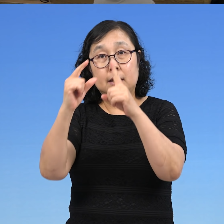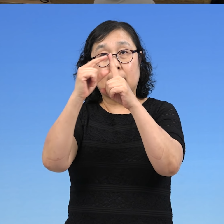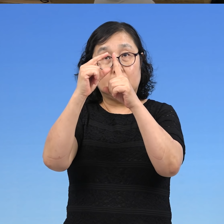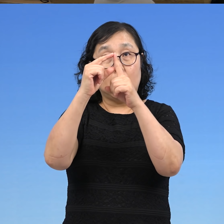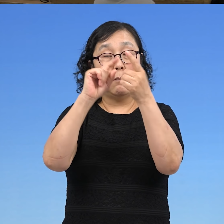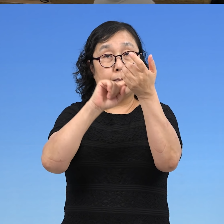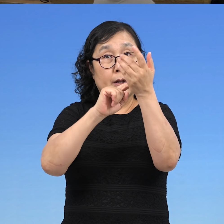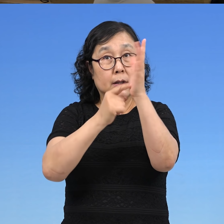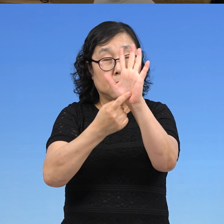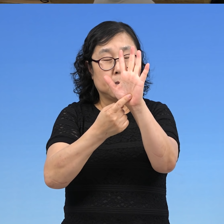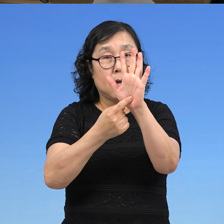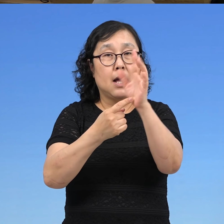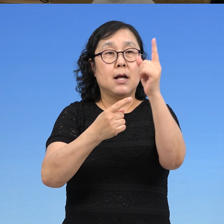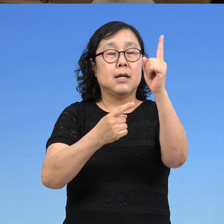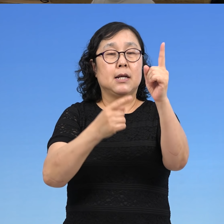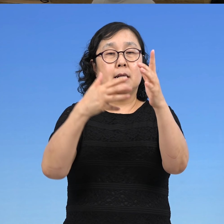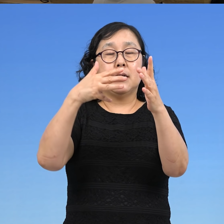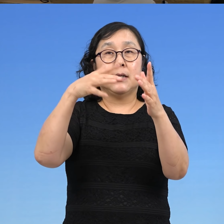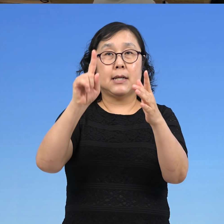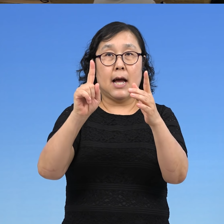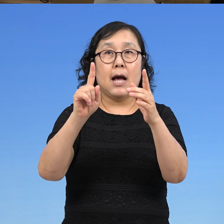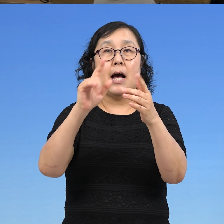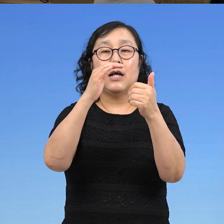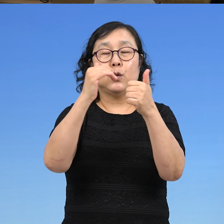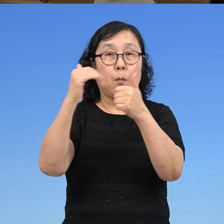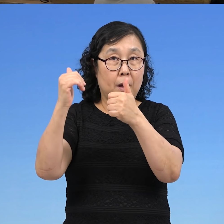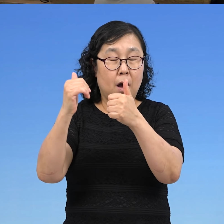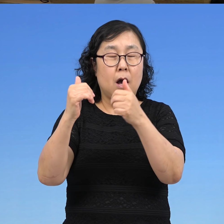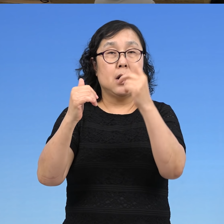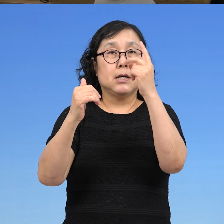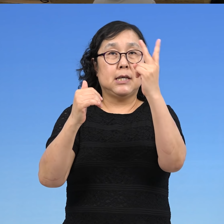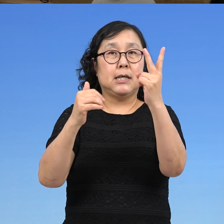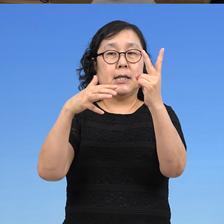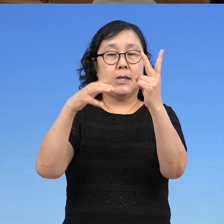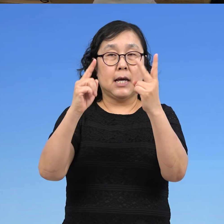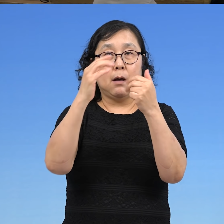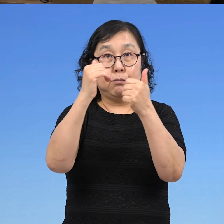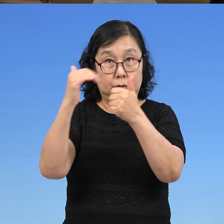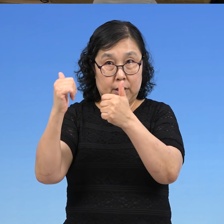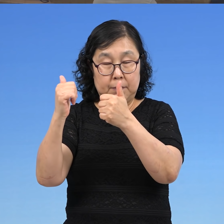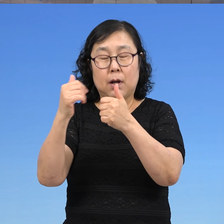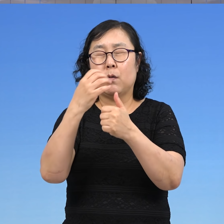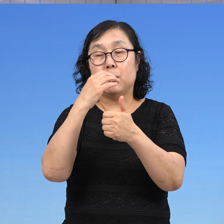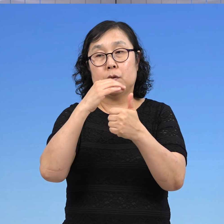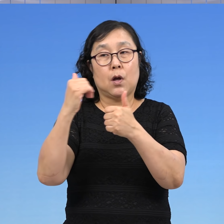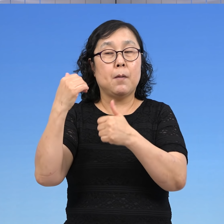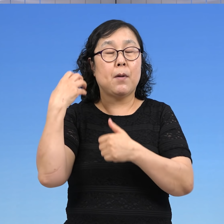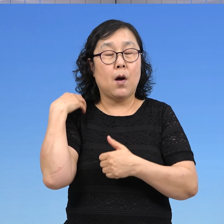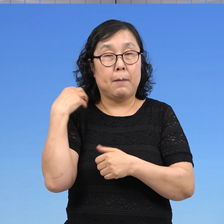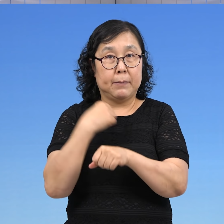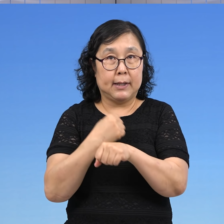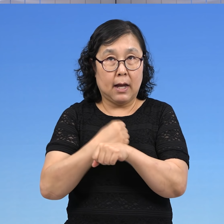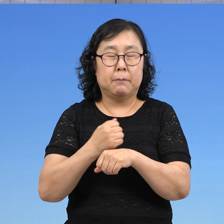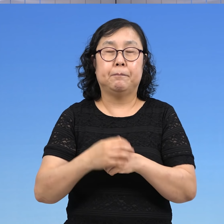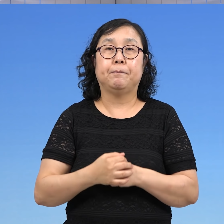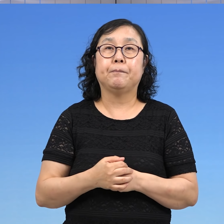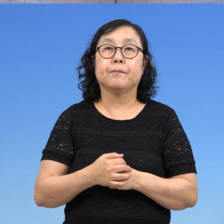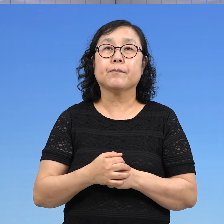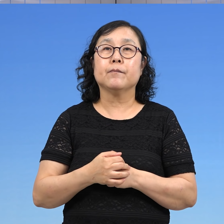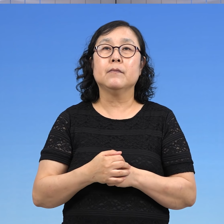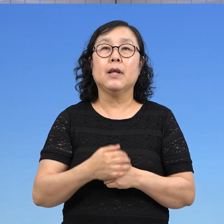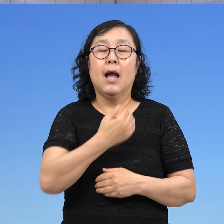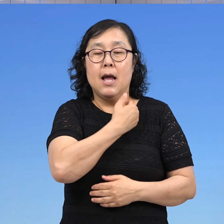나오죠 이거 1차 소명 2차 소명 이렇게도 설명을 하는데요 사도 바울이 1절에서